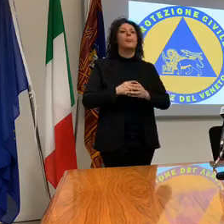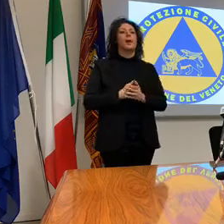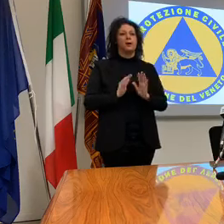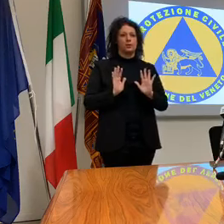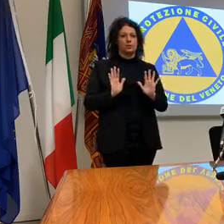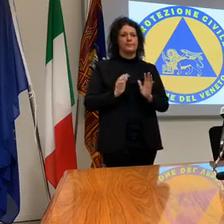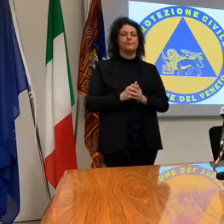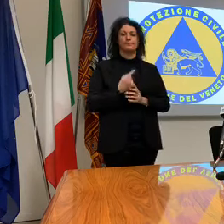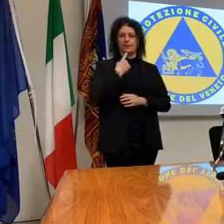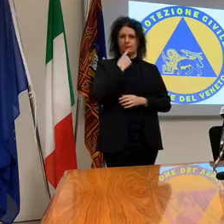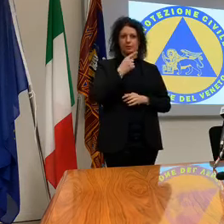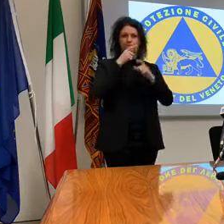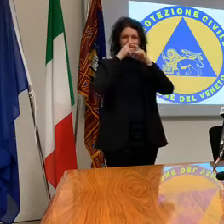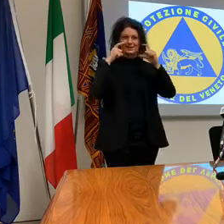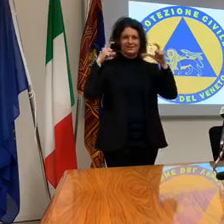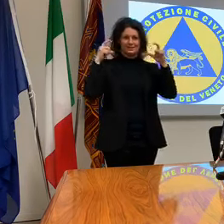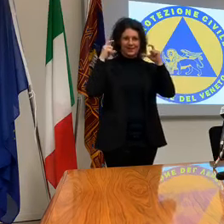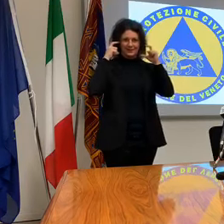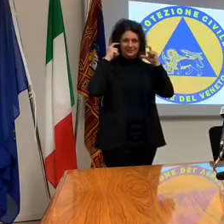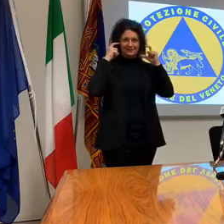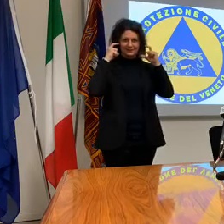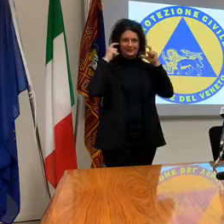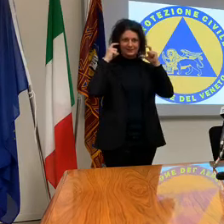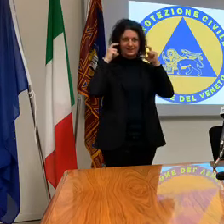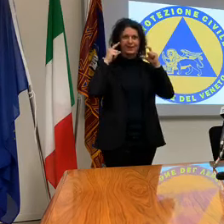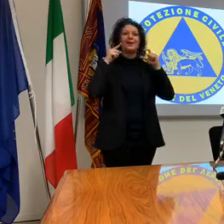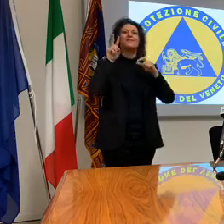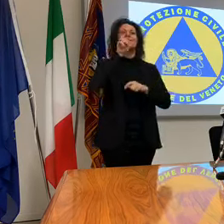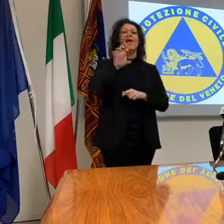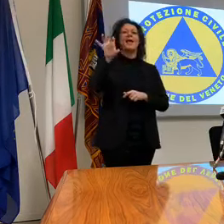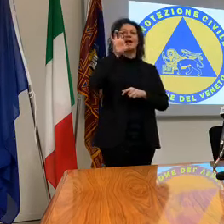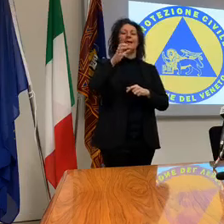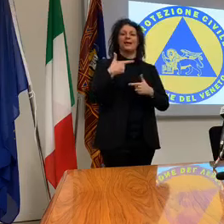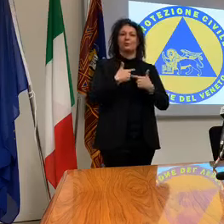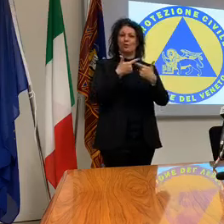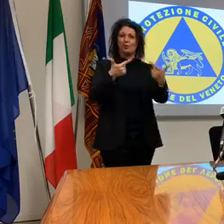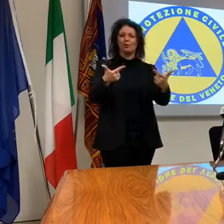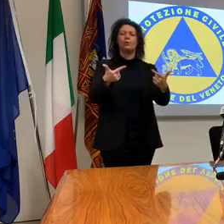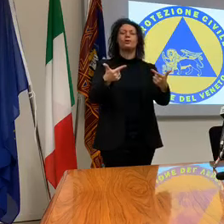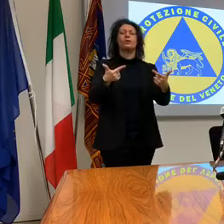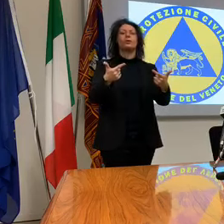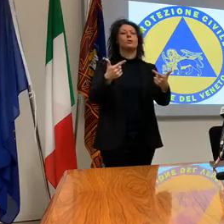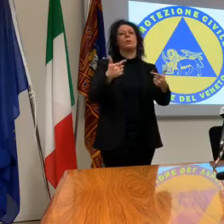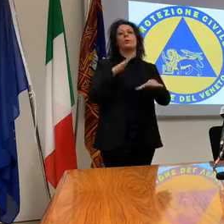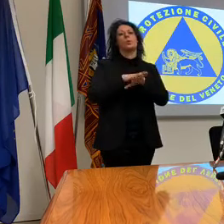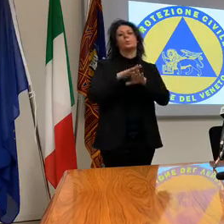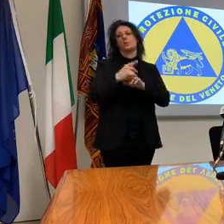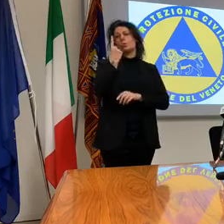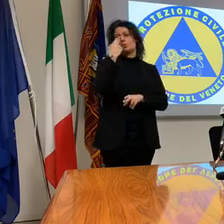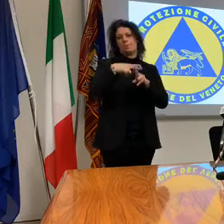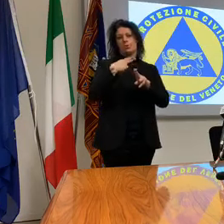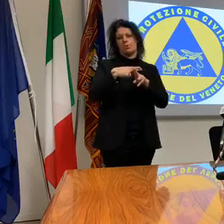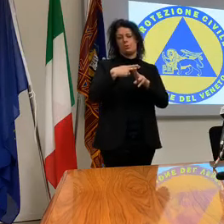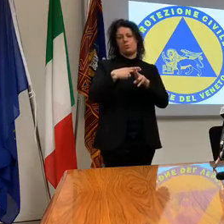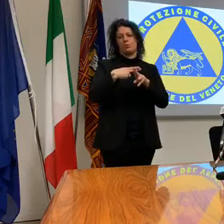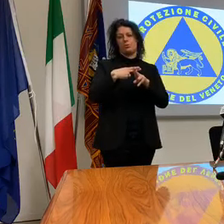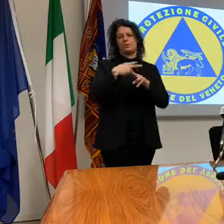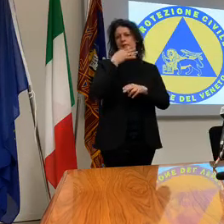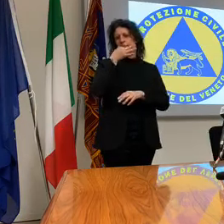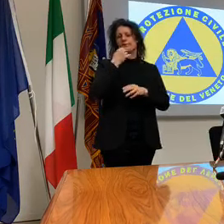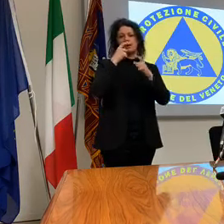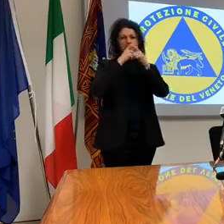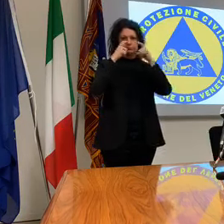sono dispositivi medici, sono monouso, nel senso che una volta appunto utilizzate poi sono